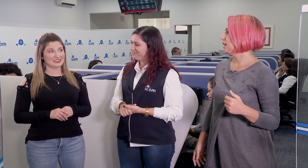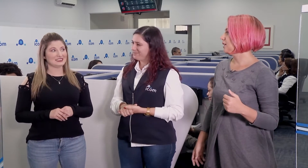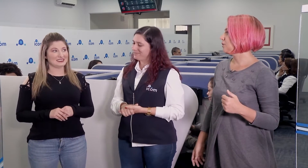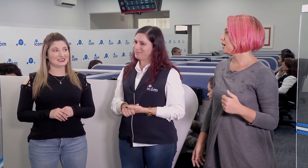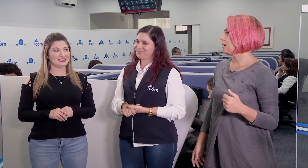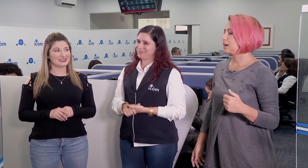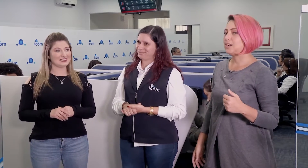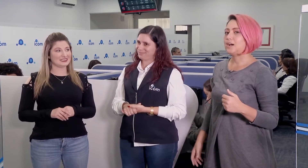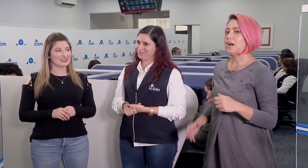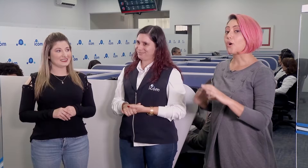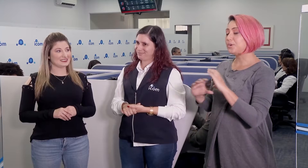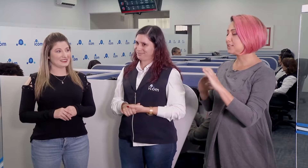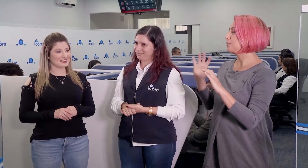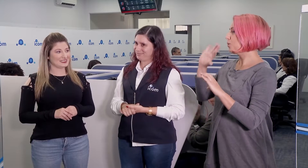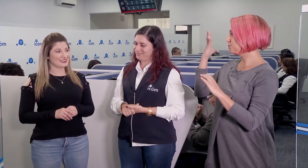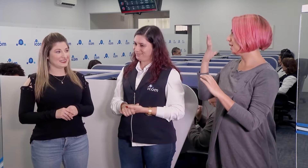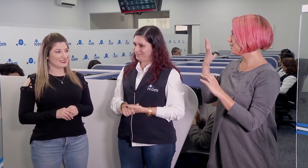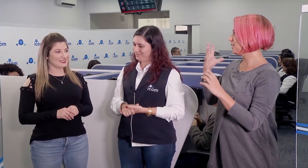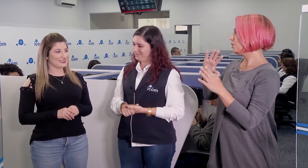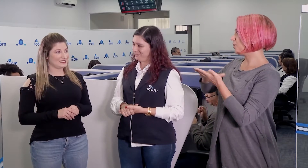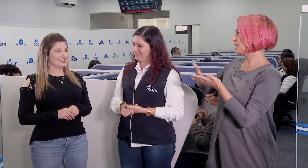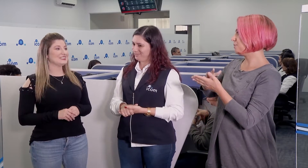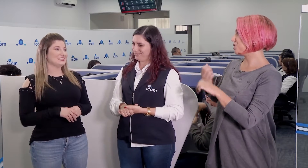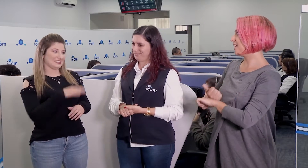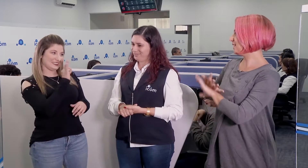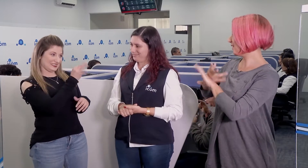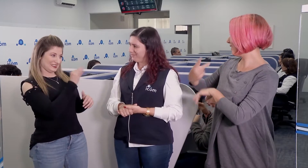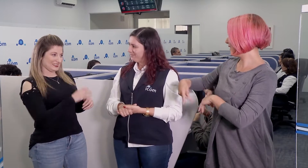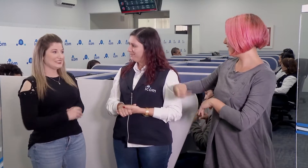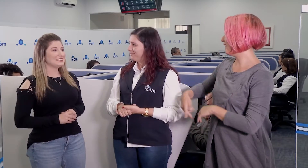Então a comunicação acontece com o intérprete que vai atender daqui, né?